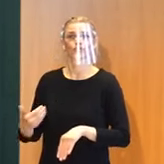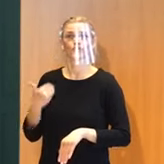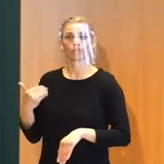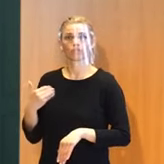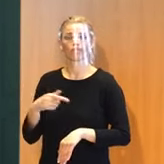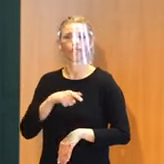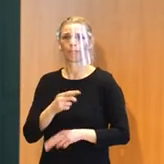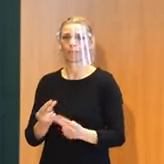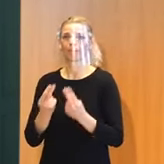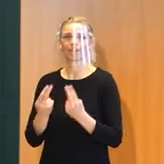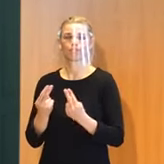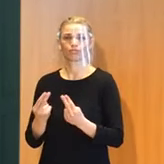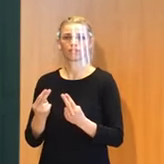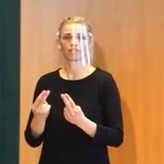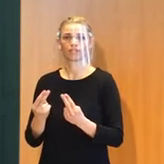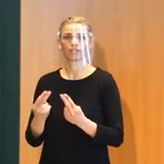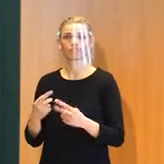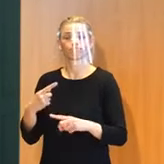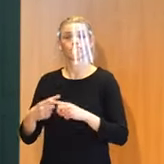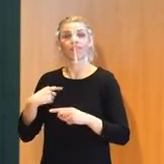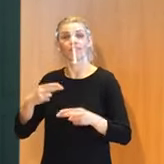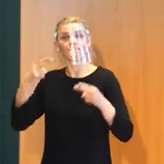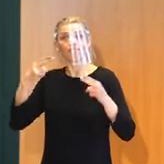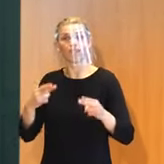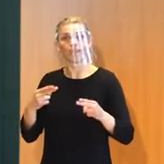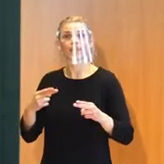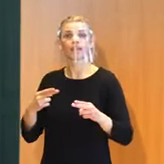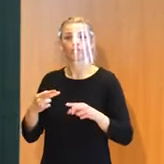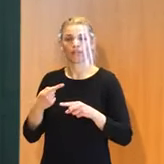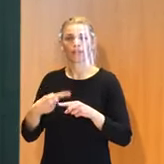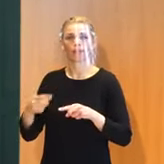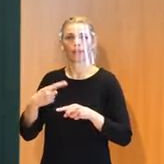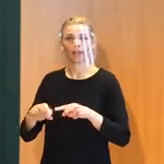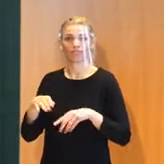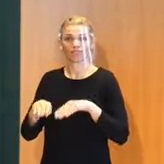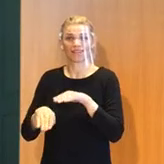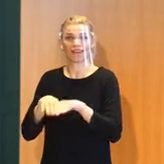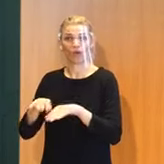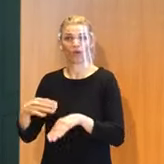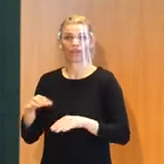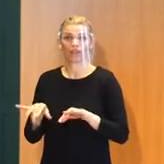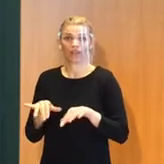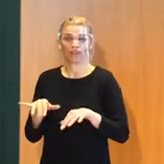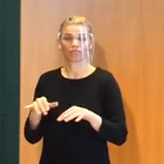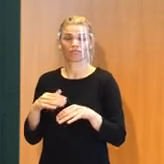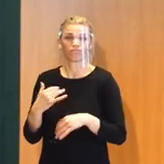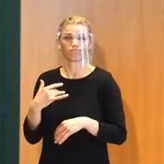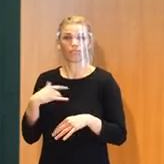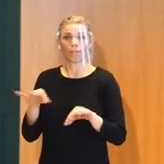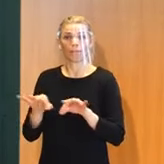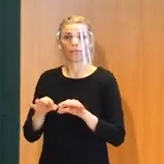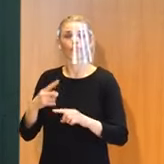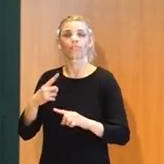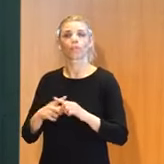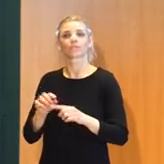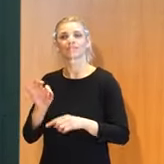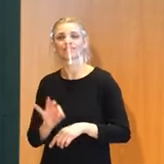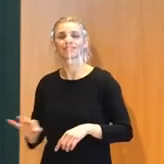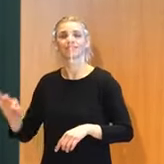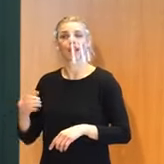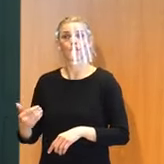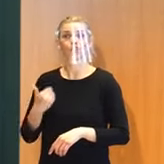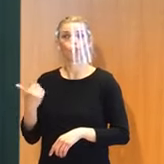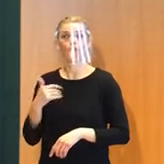naozaj prioritou a verím, že postupné kroky, ktoré sme pripravili, a aj celé školstvo zostane prioritou celej